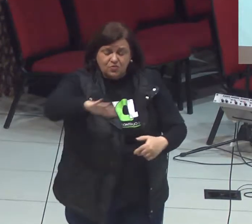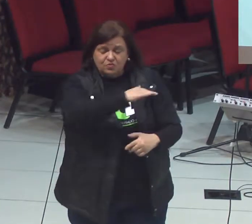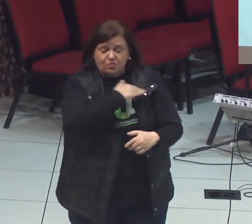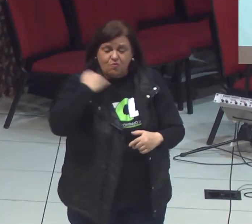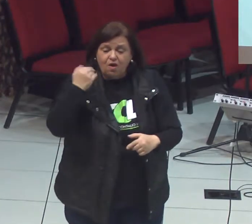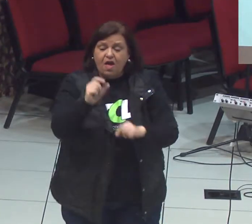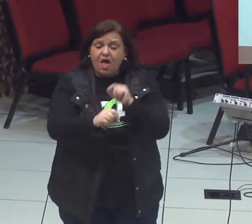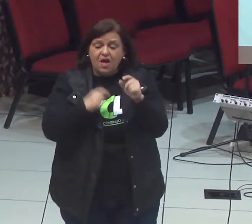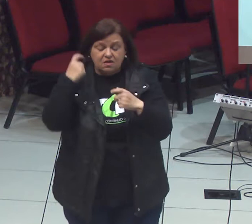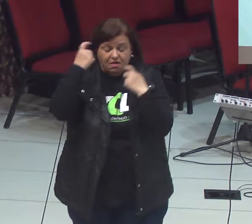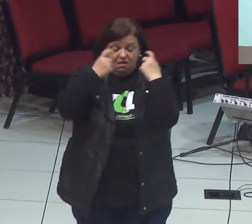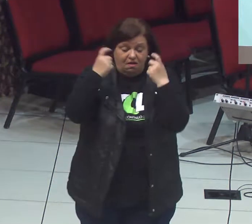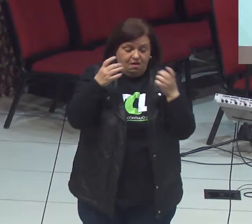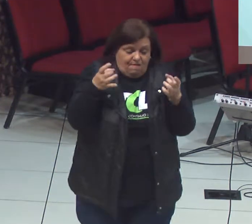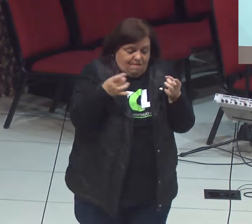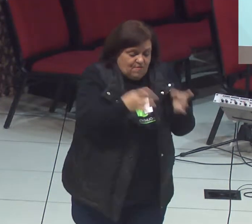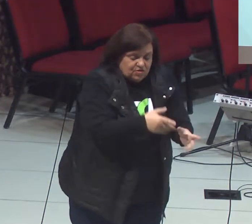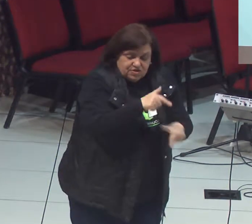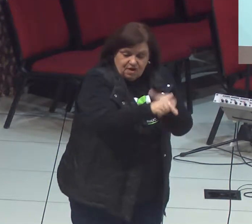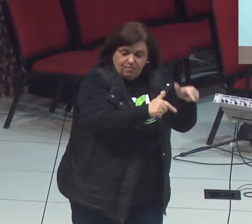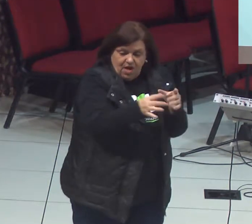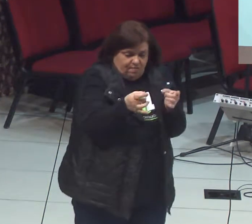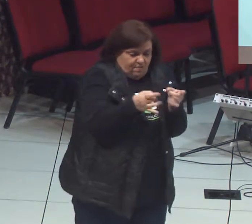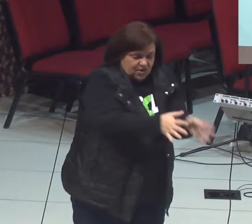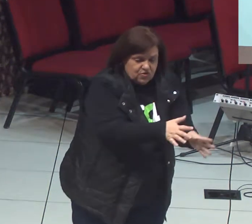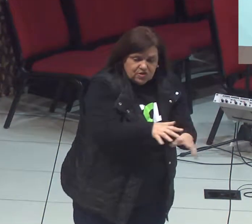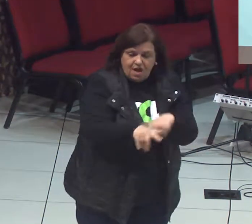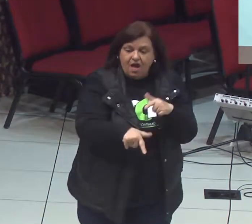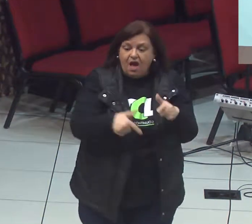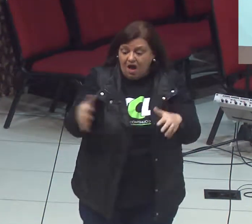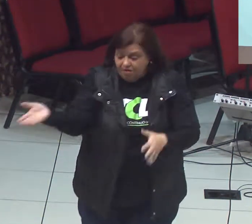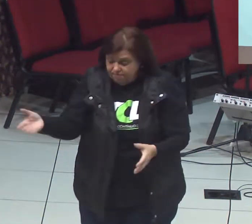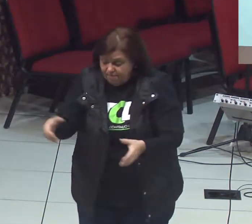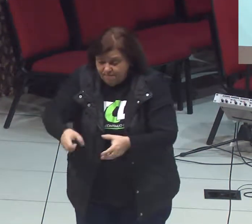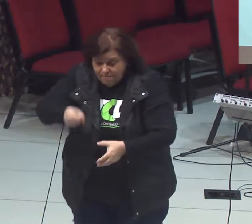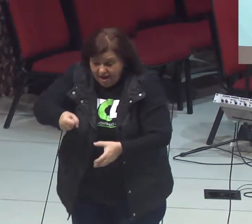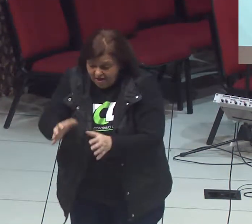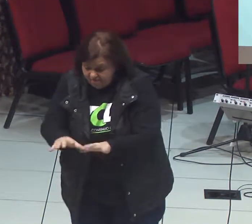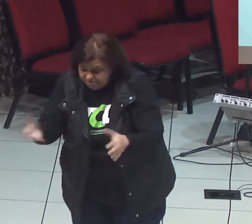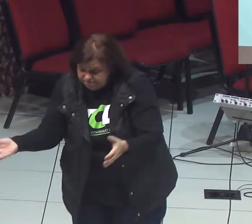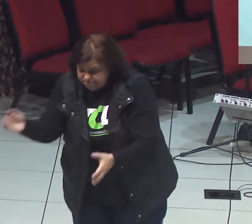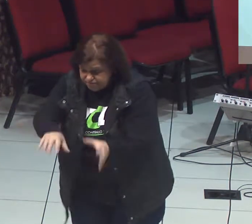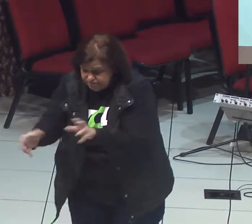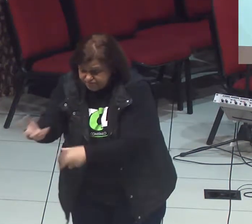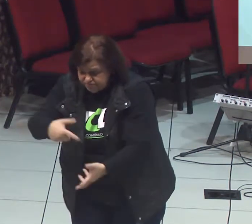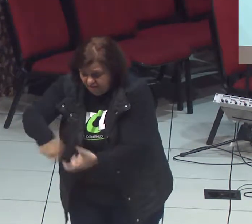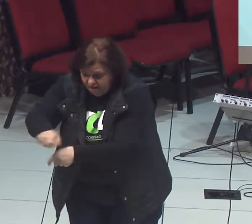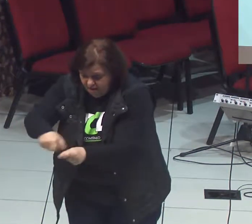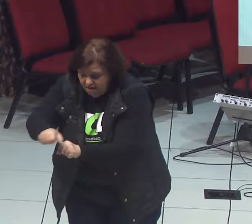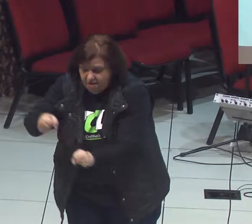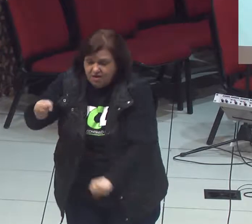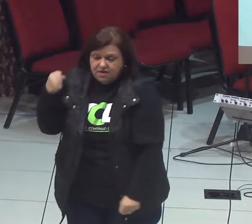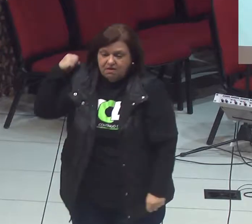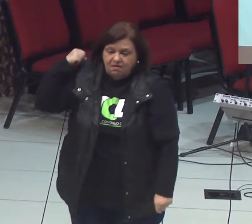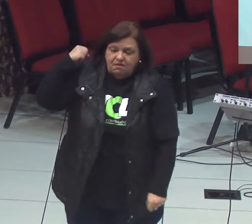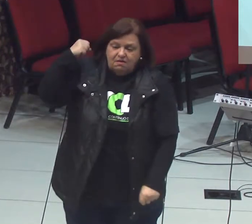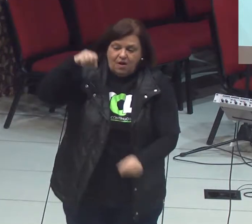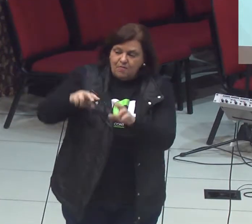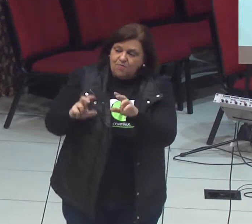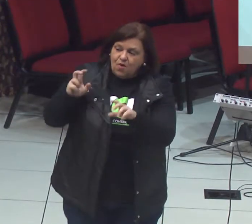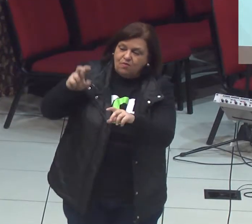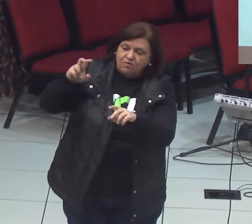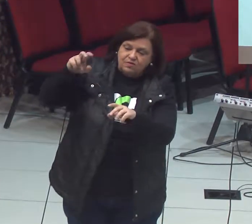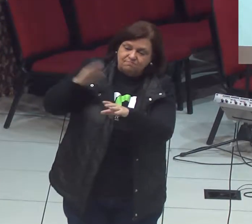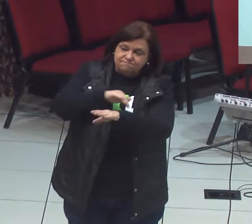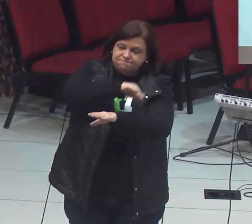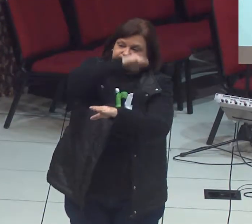irmãos e fazer a seguinte afirmação. E aí entra o nosso roteiro com as